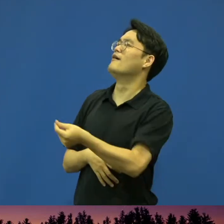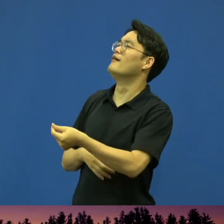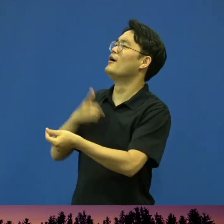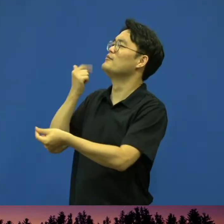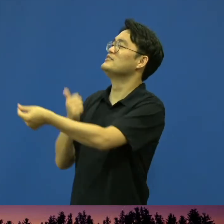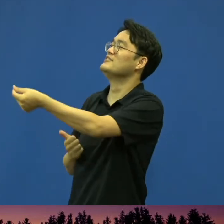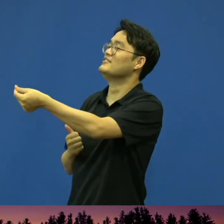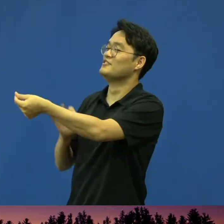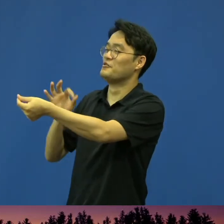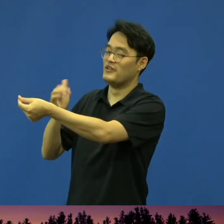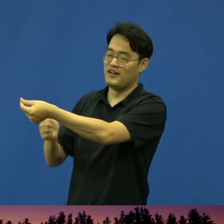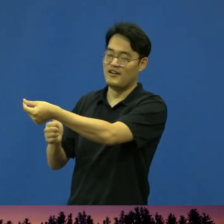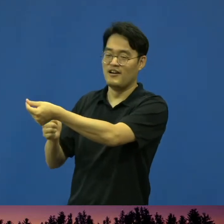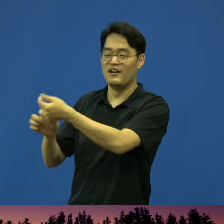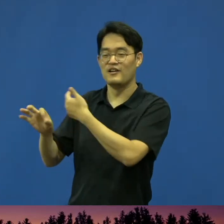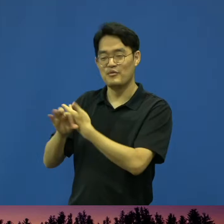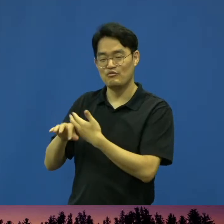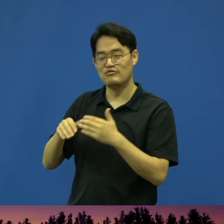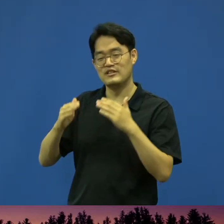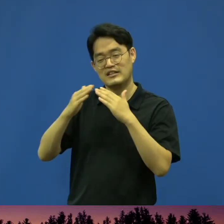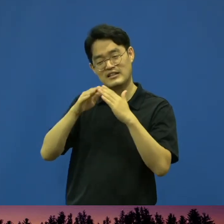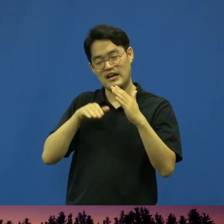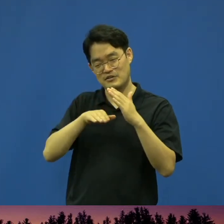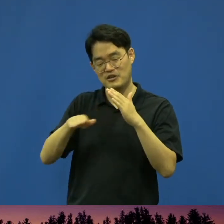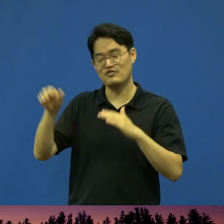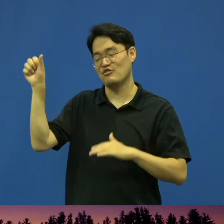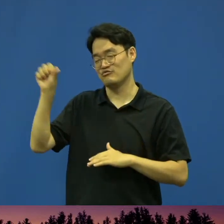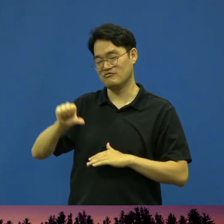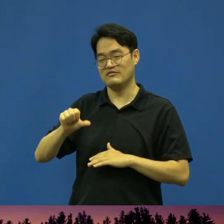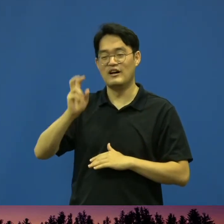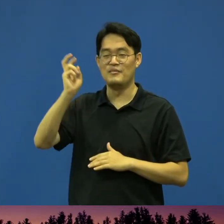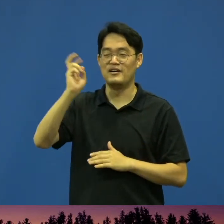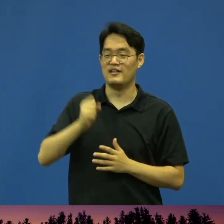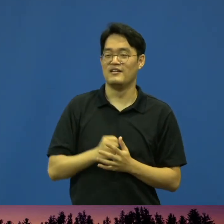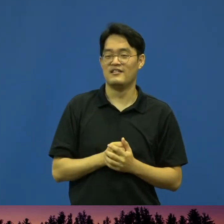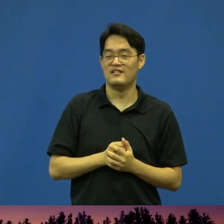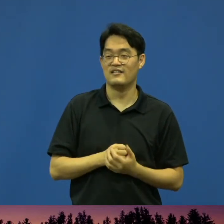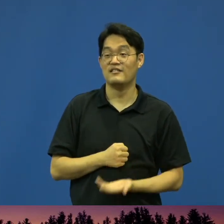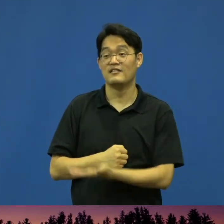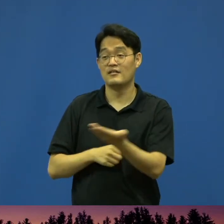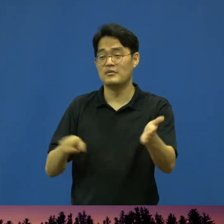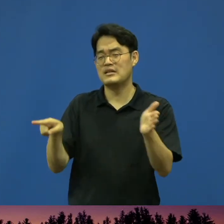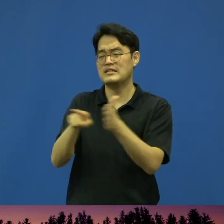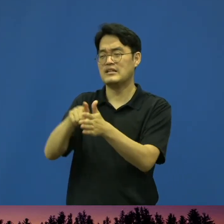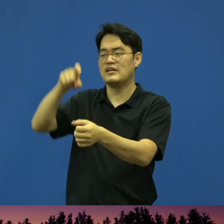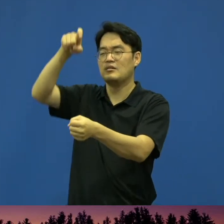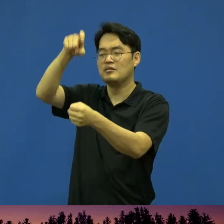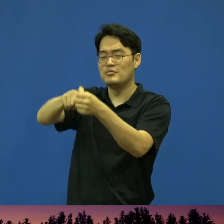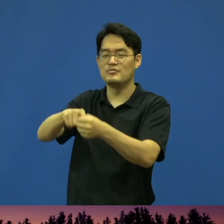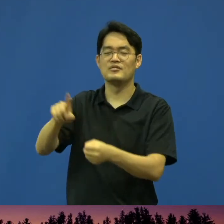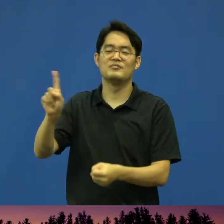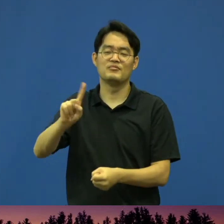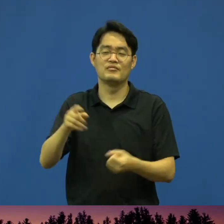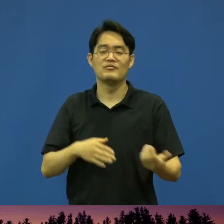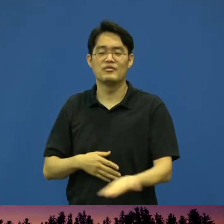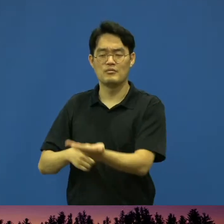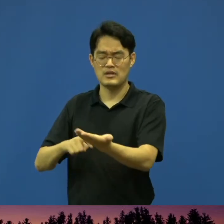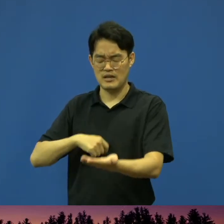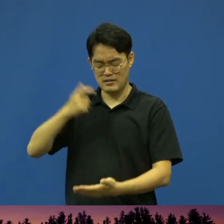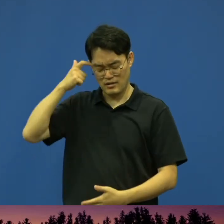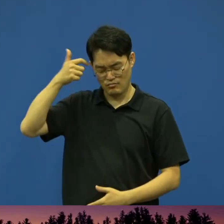여러분의 신앙의 목적지는 어디입니까? 정말 자신에게 정확하게 분명하게 질문해 보아야